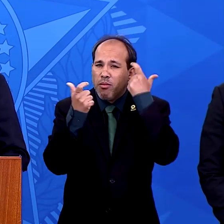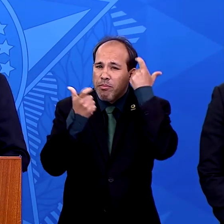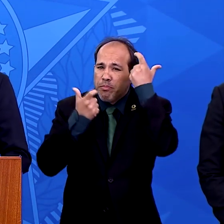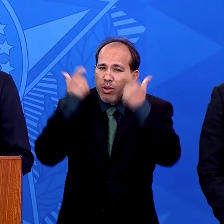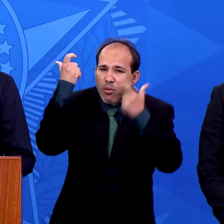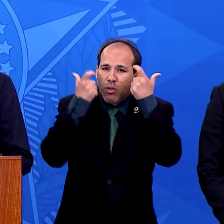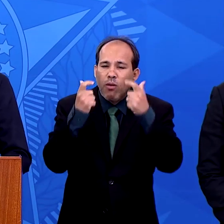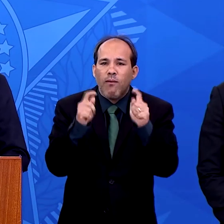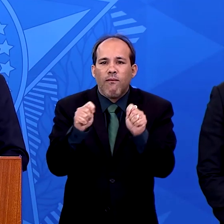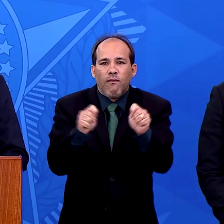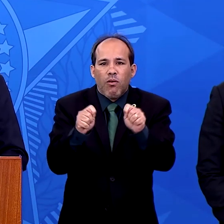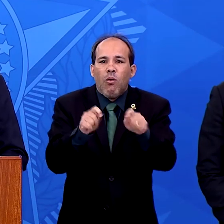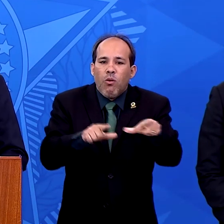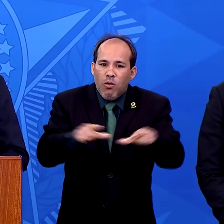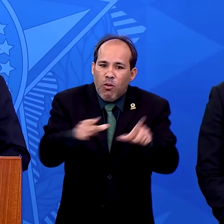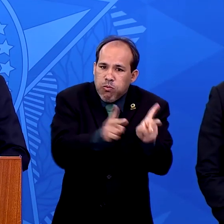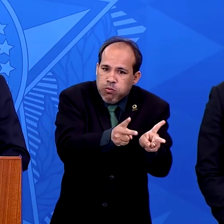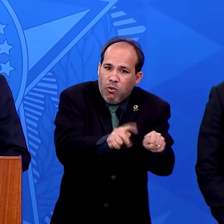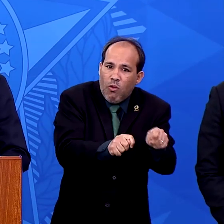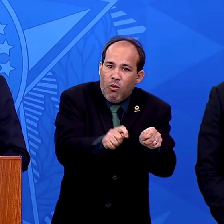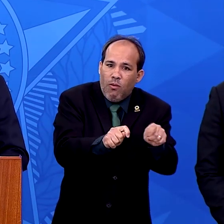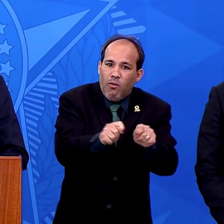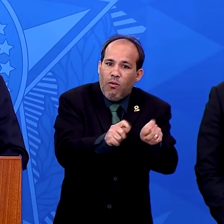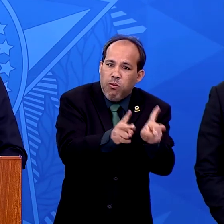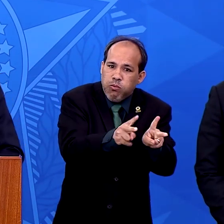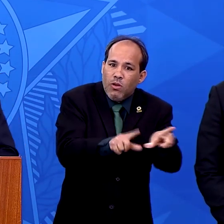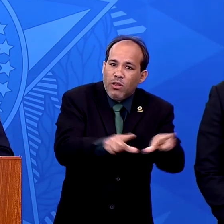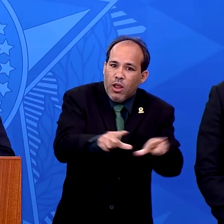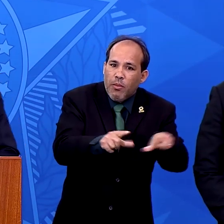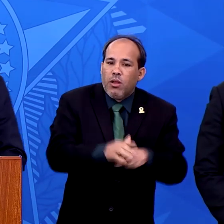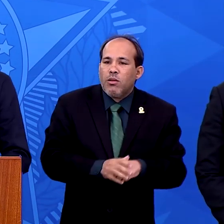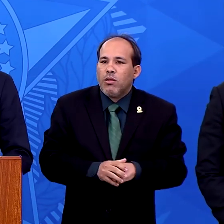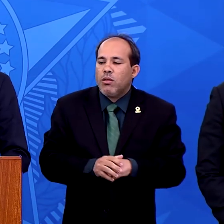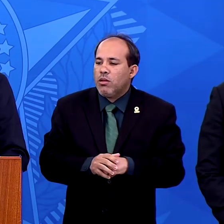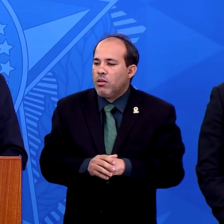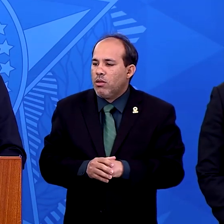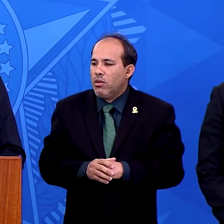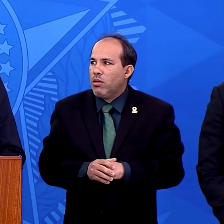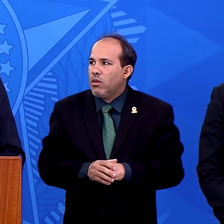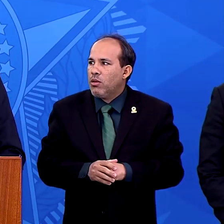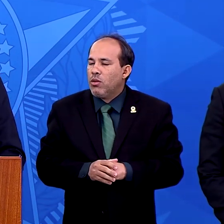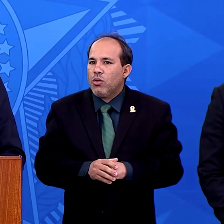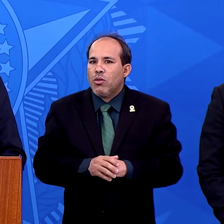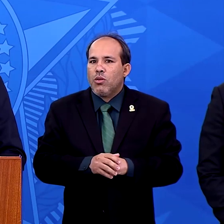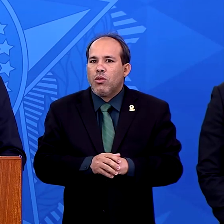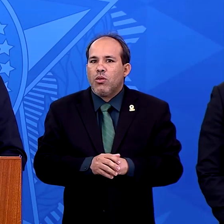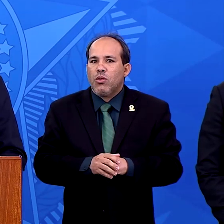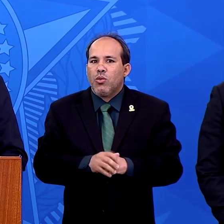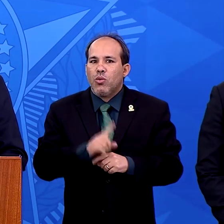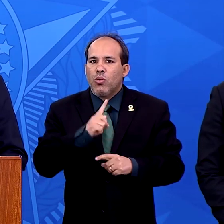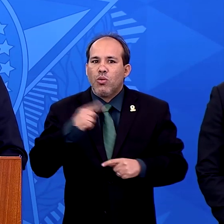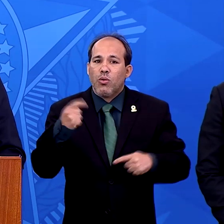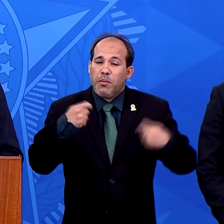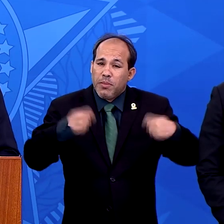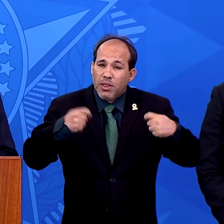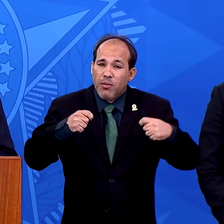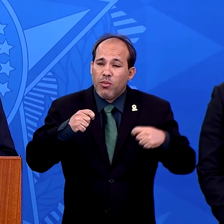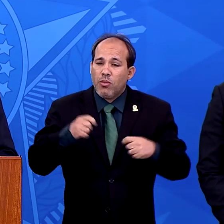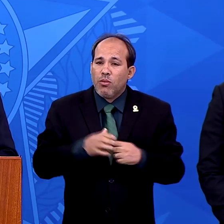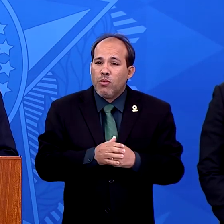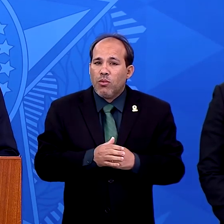preocupação em manter os empregos. A gente costuma falar na segunda onda. Nós devemos, o máximo